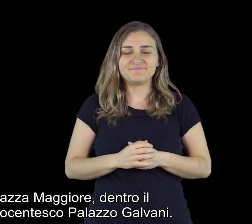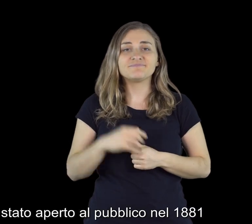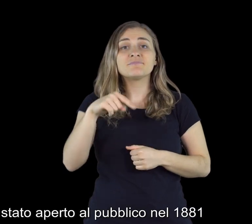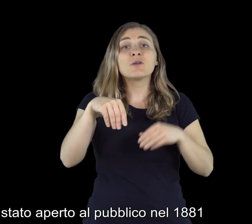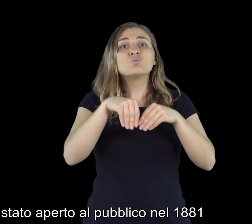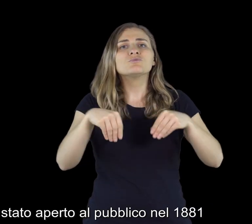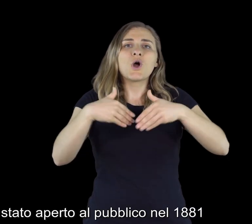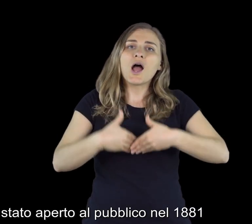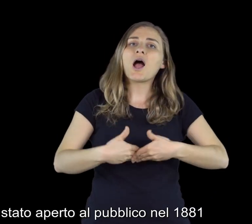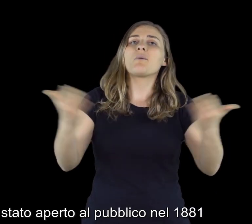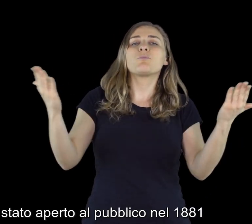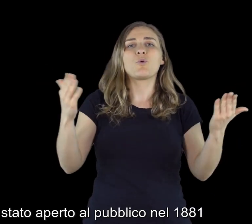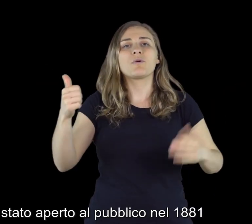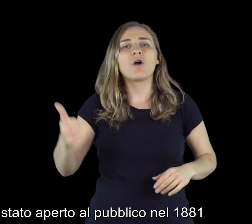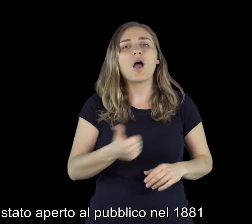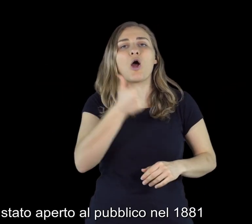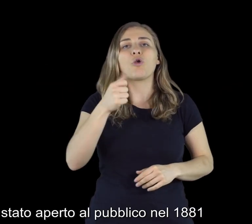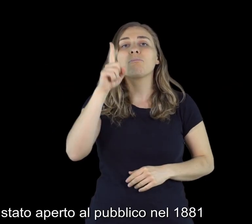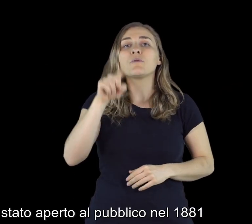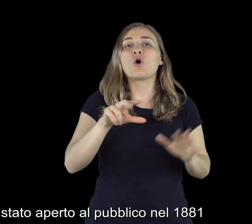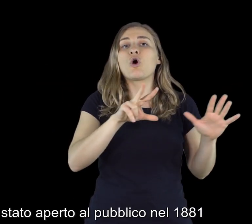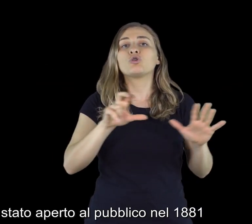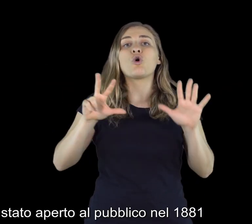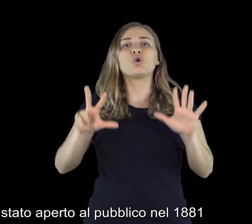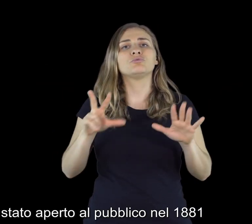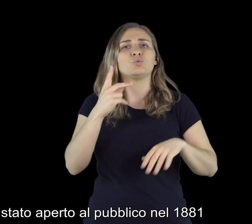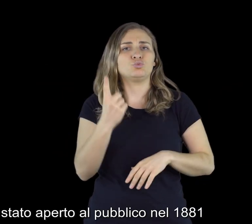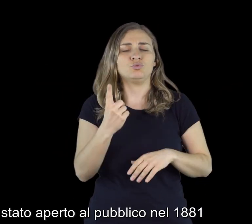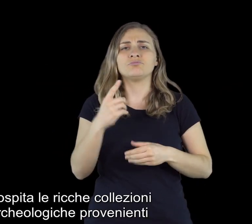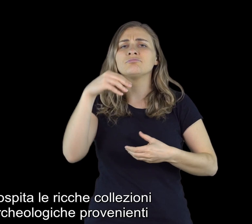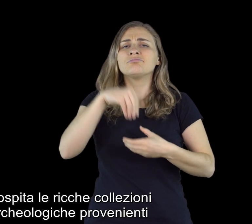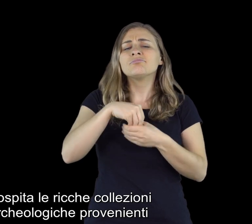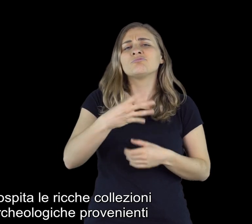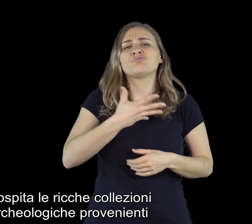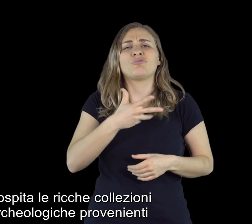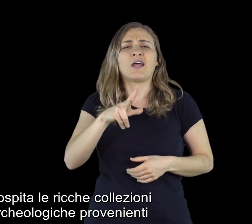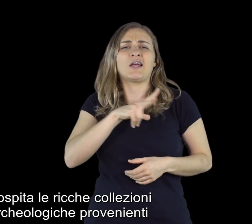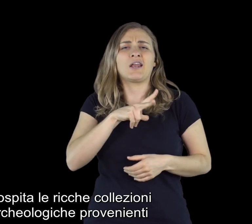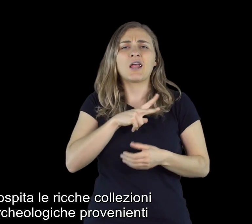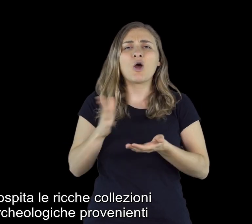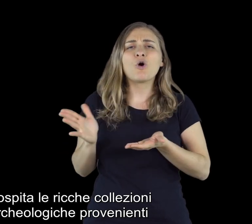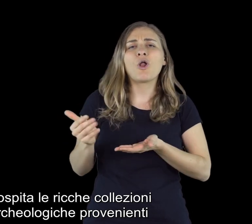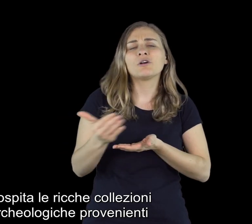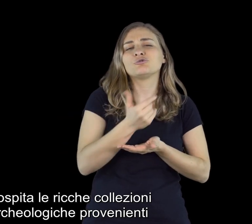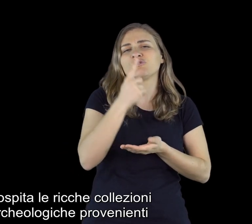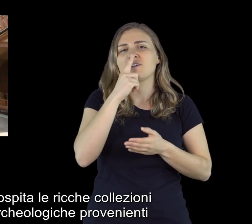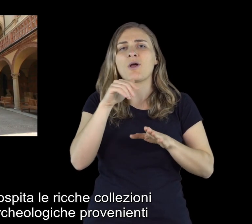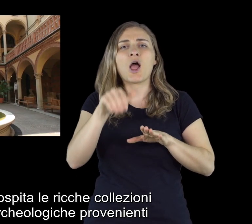il museo è stato aperto al pubblico nel 1881 e ospita le ricche collezioni archeologiche provenienti